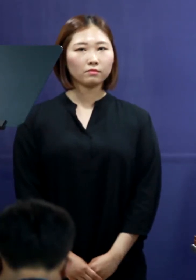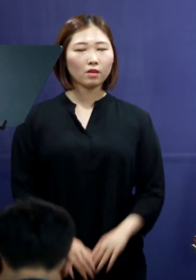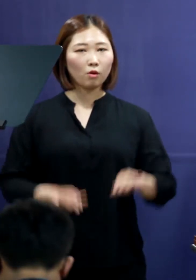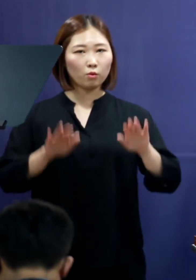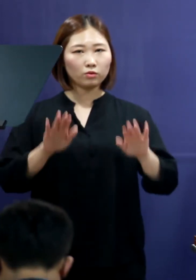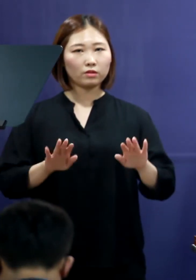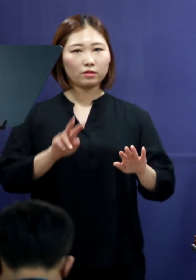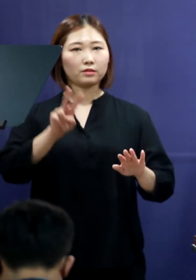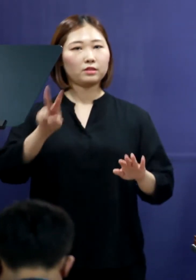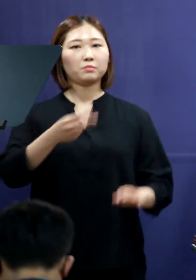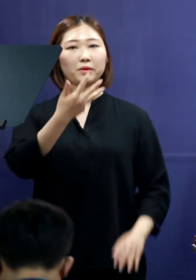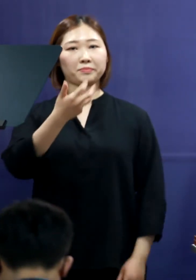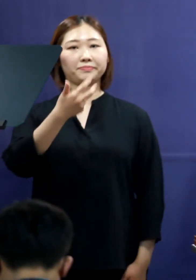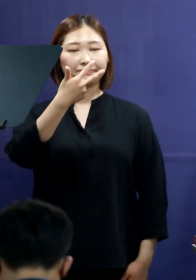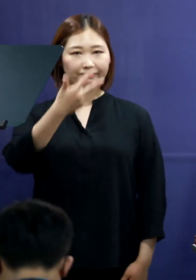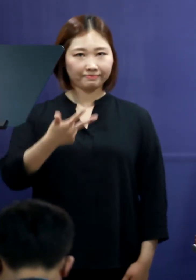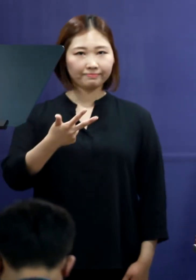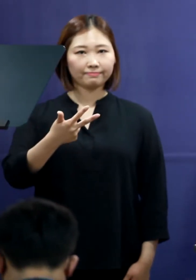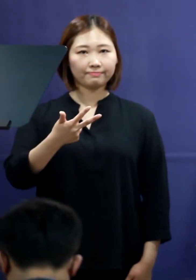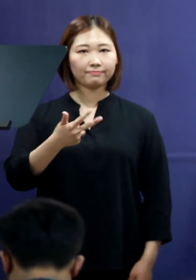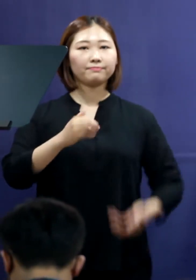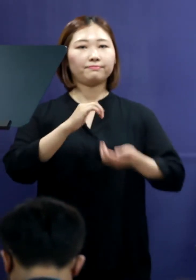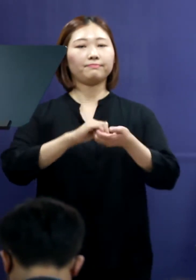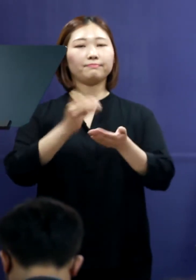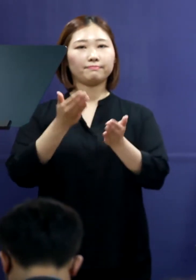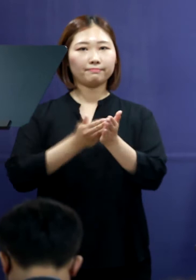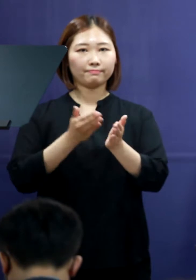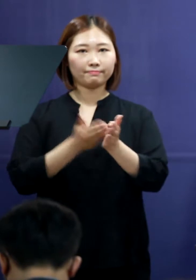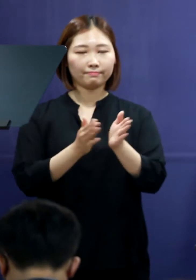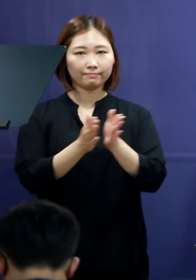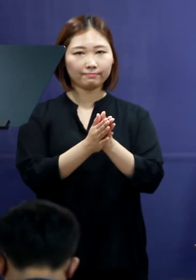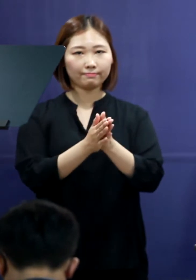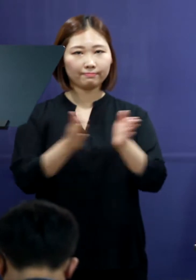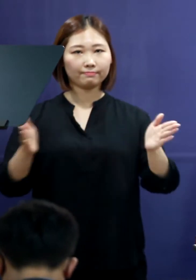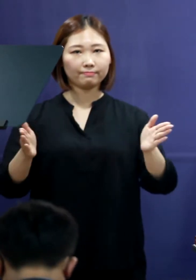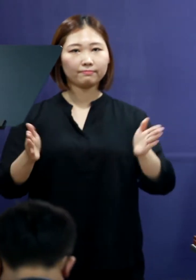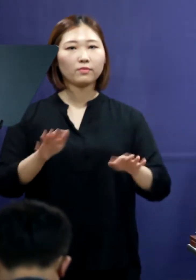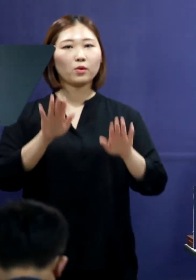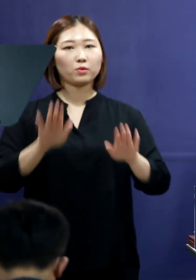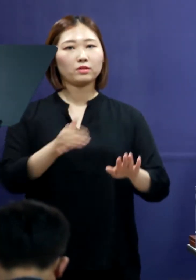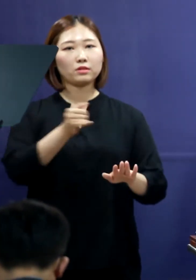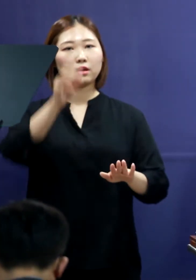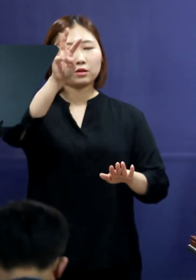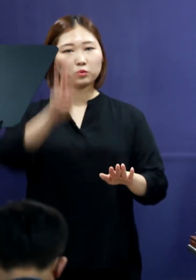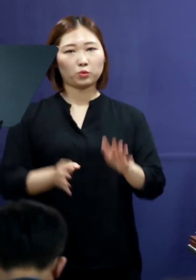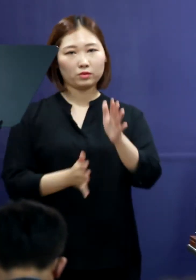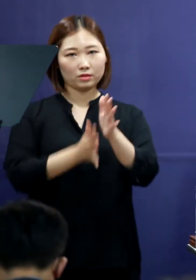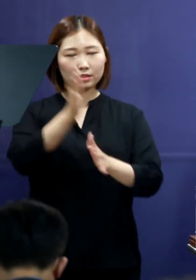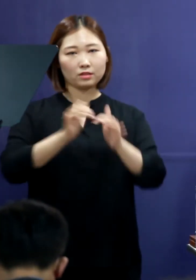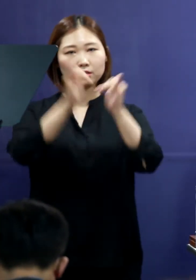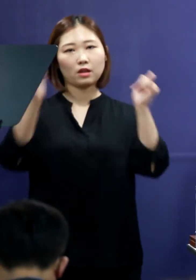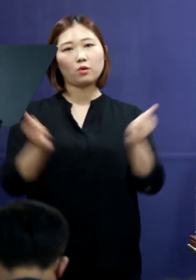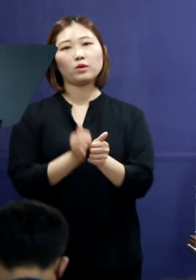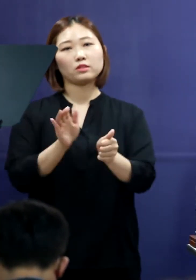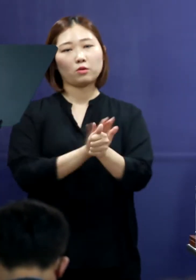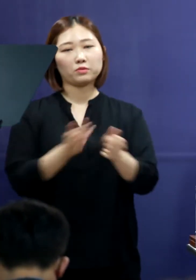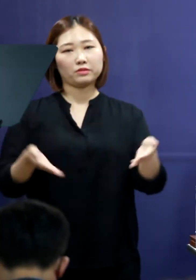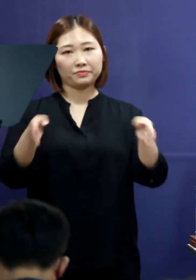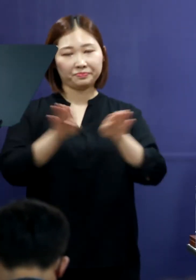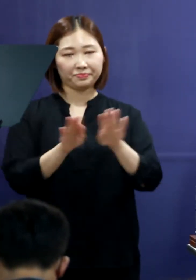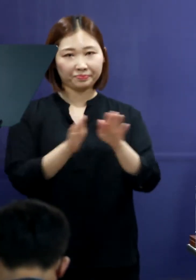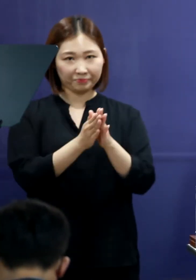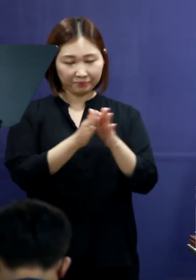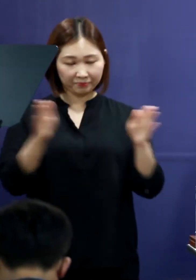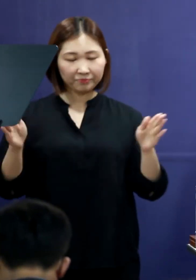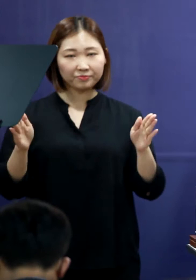오늘은 287번째 정례 브리핑입니다. 오늘은 세종시 사회서비스 주범과